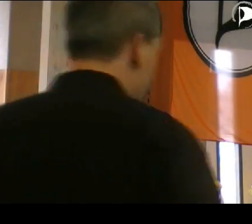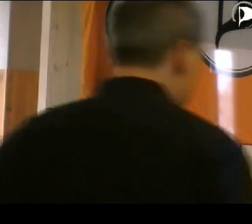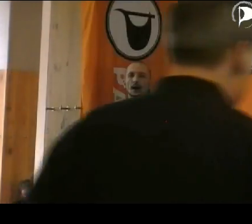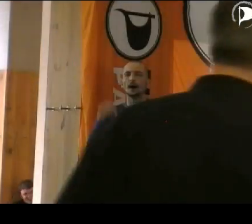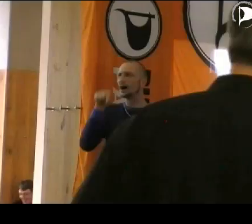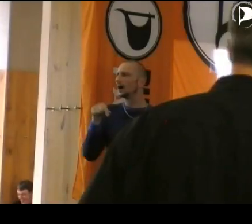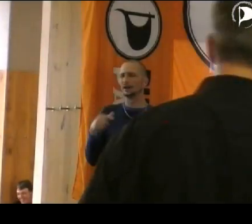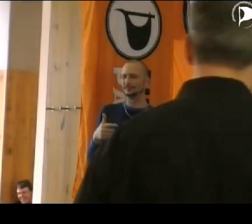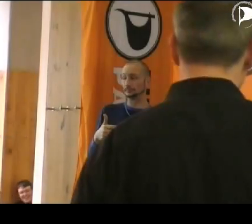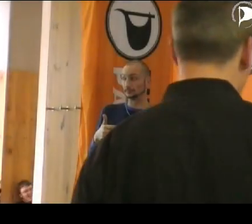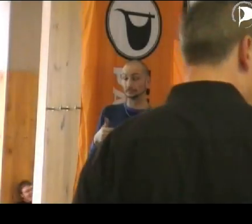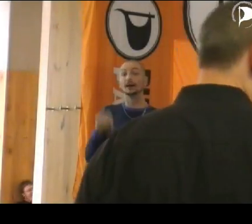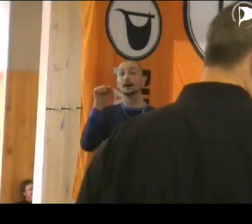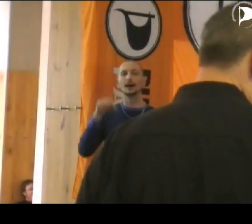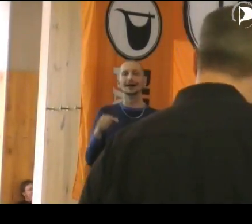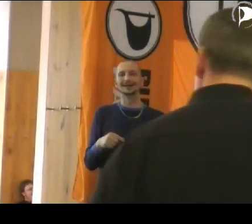ob